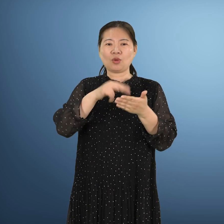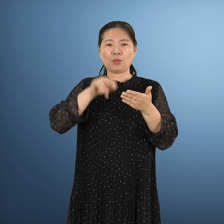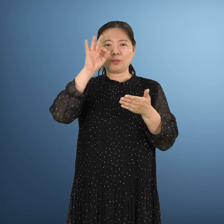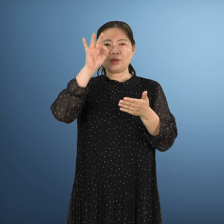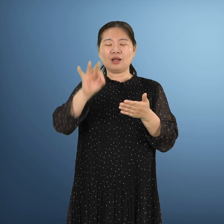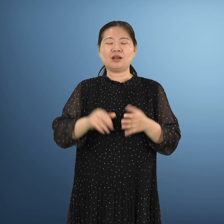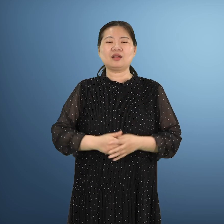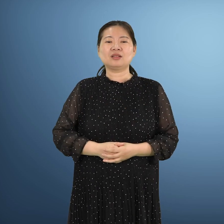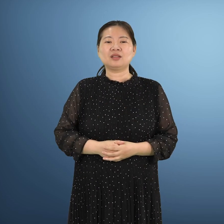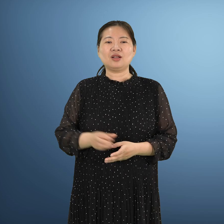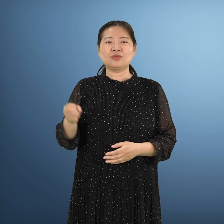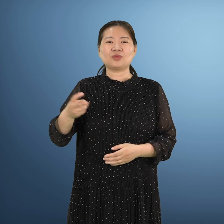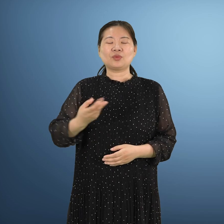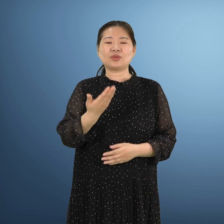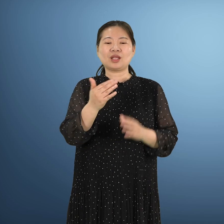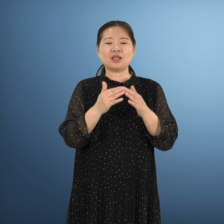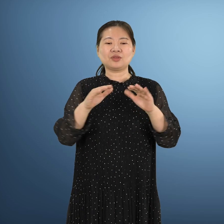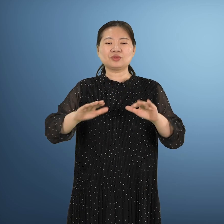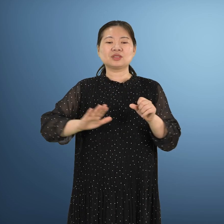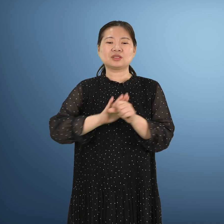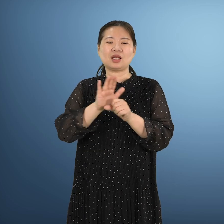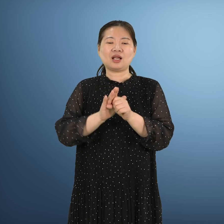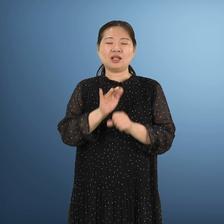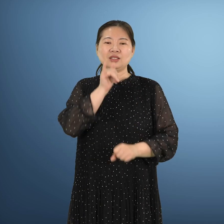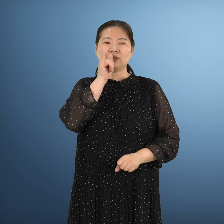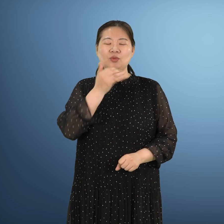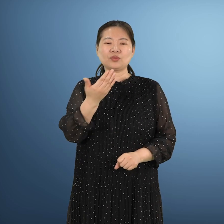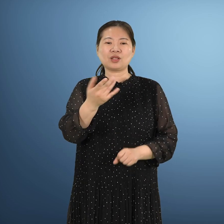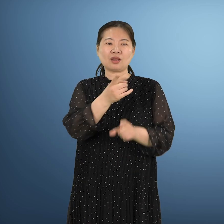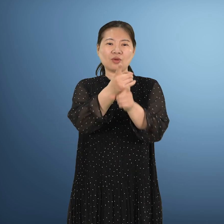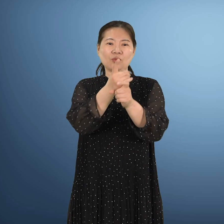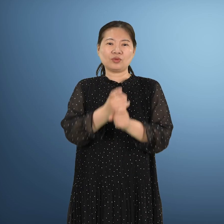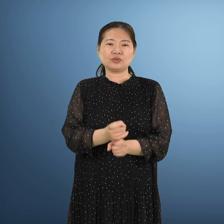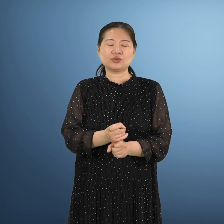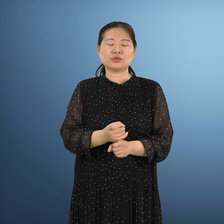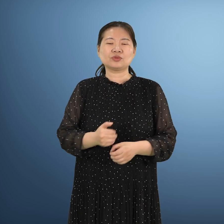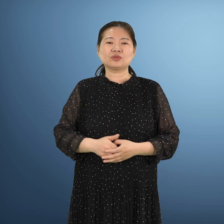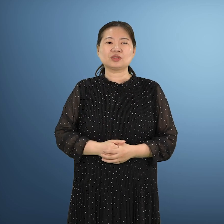또 네 이웃을 사랑하고 네 원수를